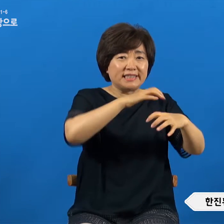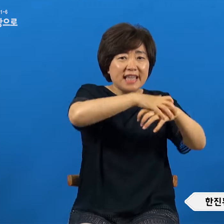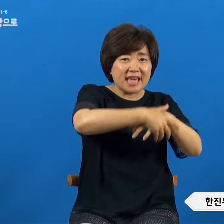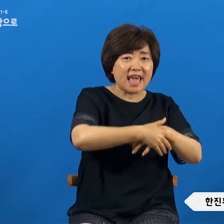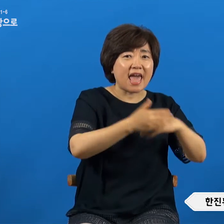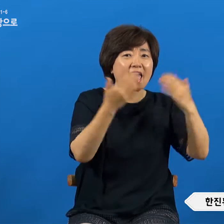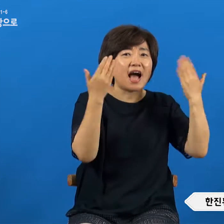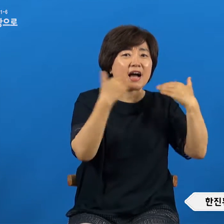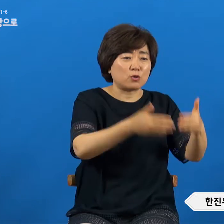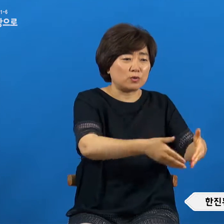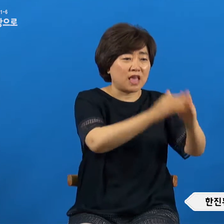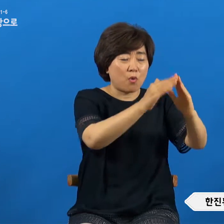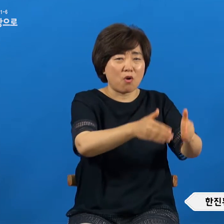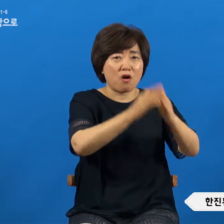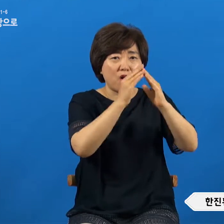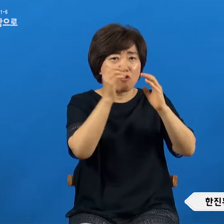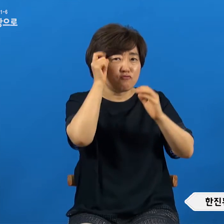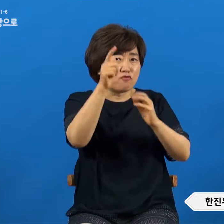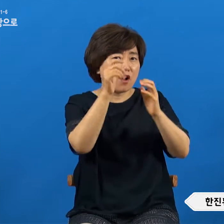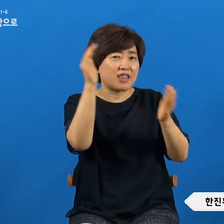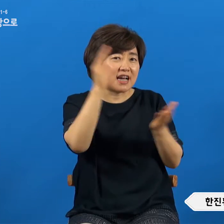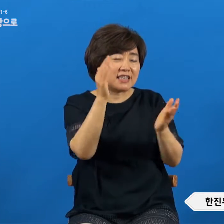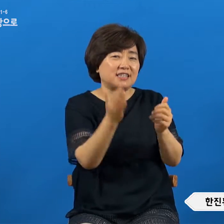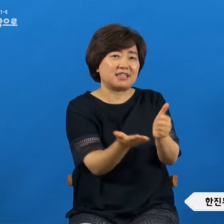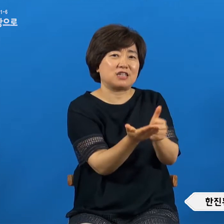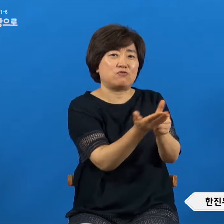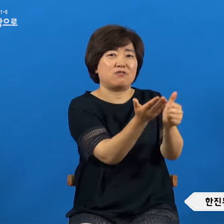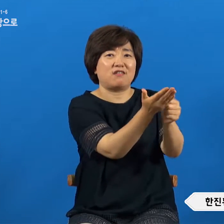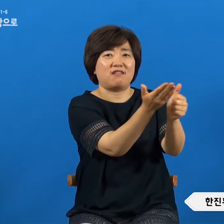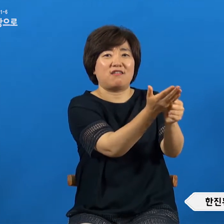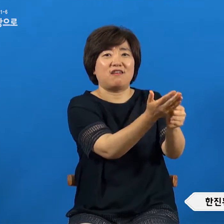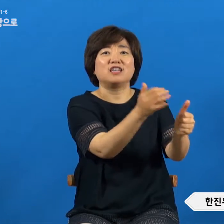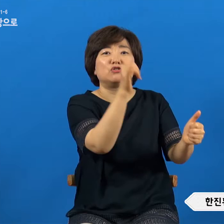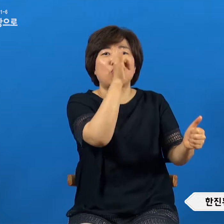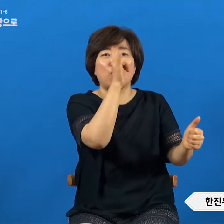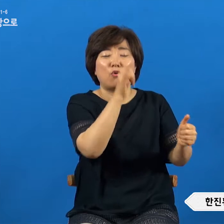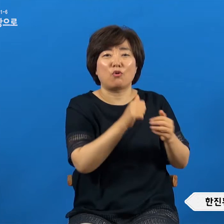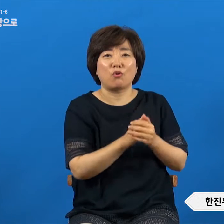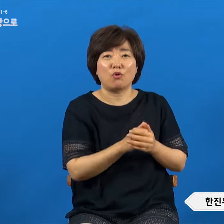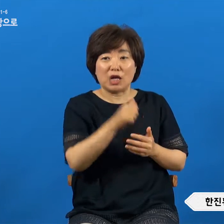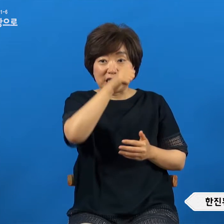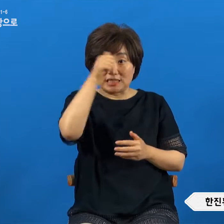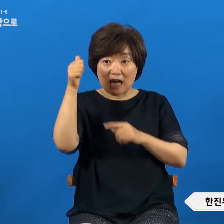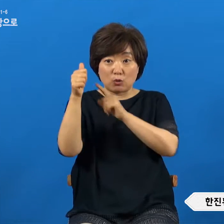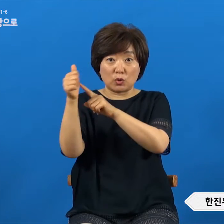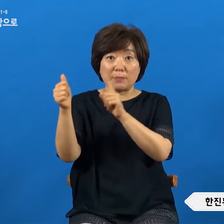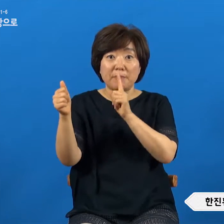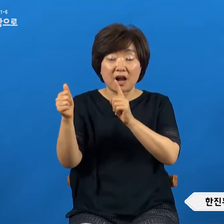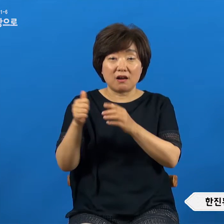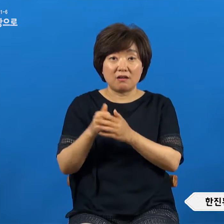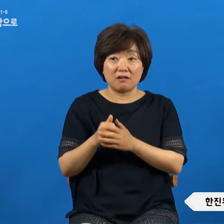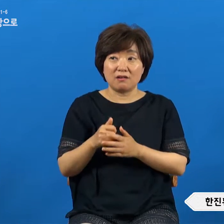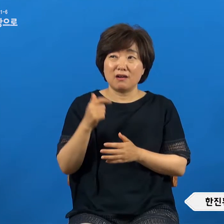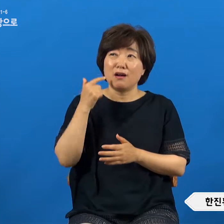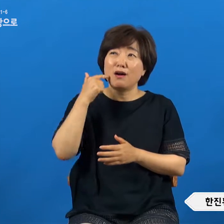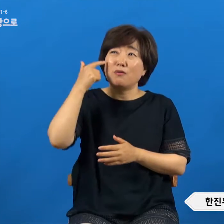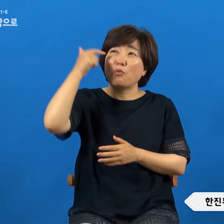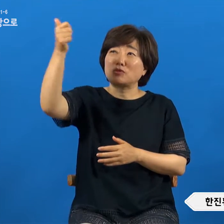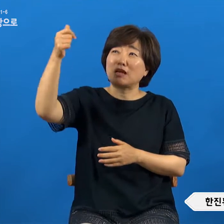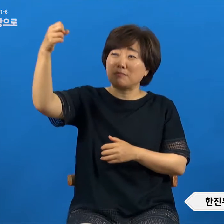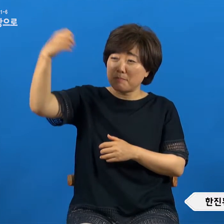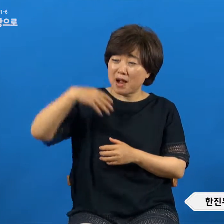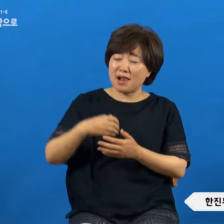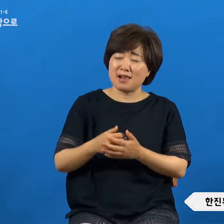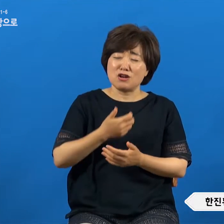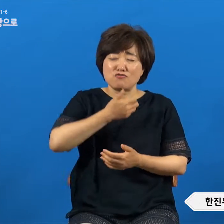학교를 세워서 그 학교에서 인재를 키워내도록 하겠습니다. 그 장로님 하시는 말씀이, 목사님이 하도